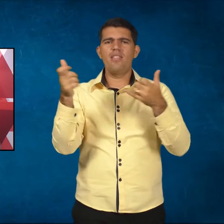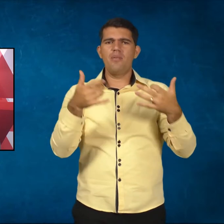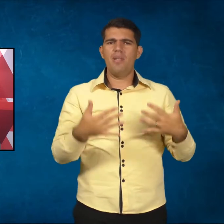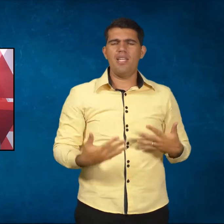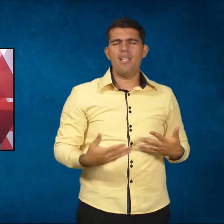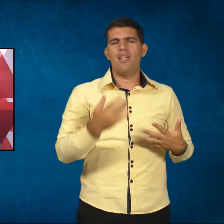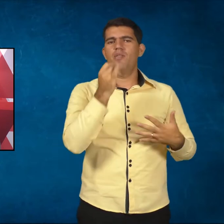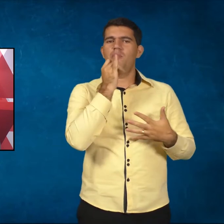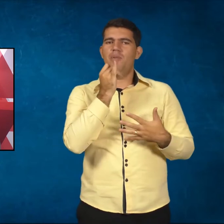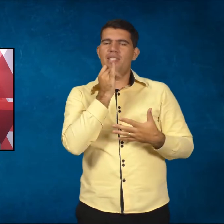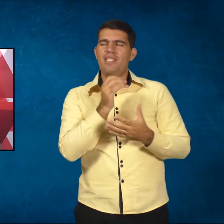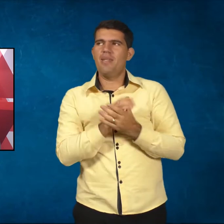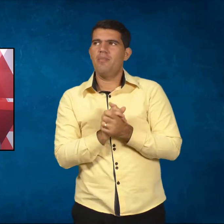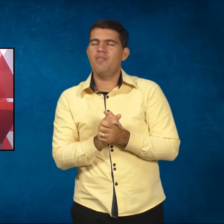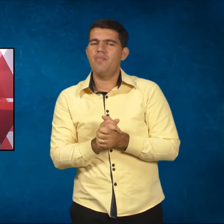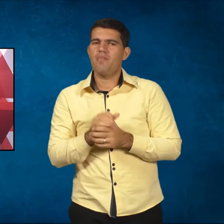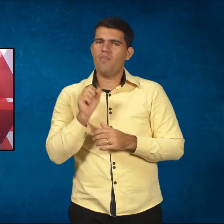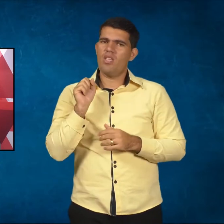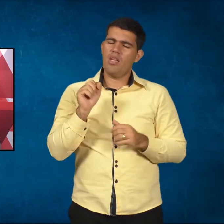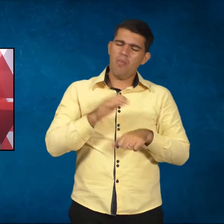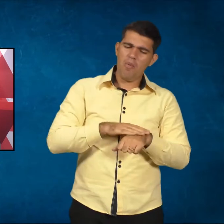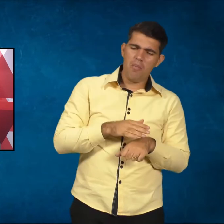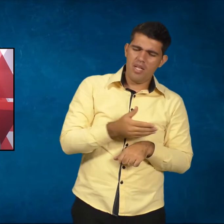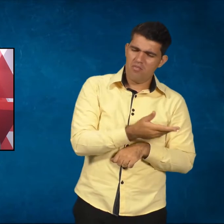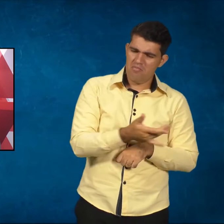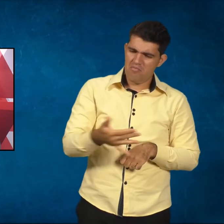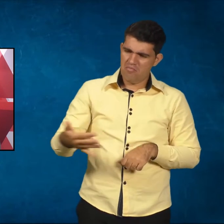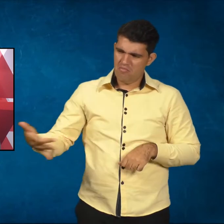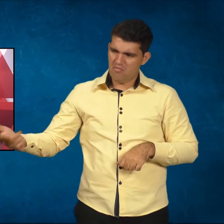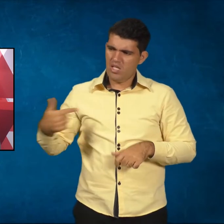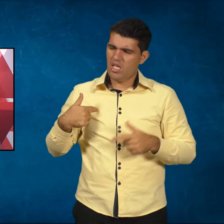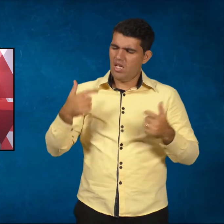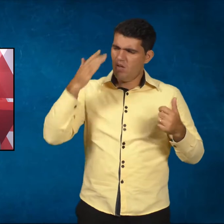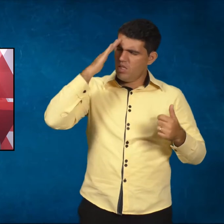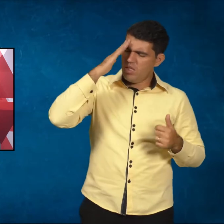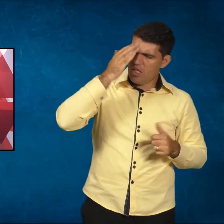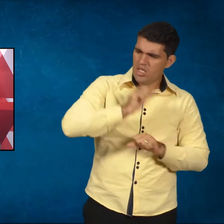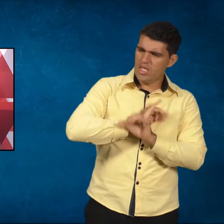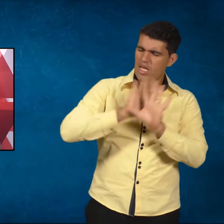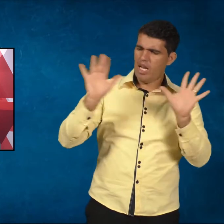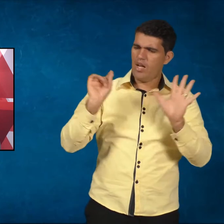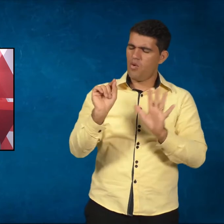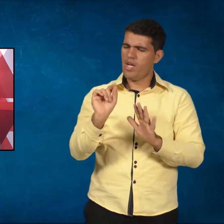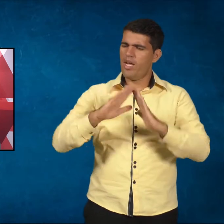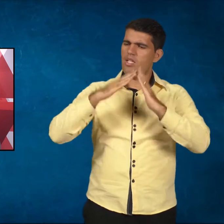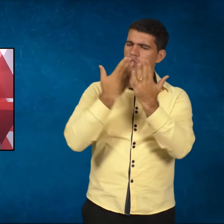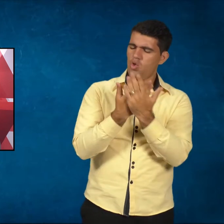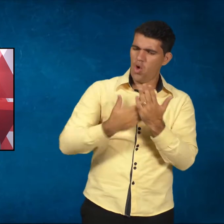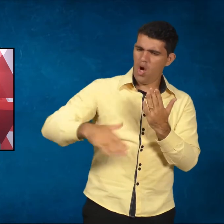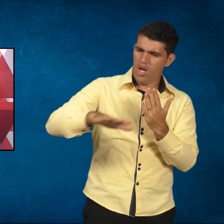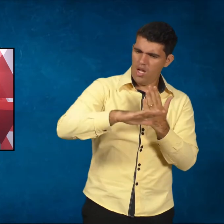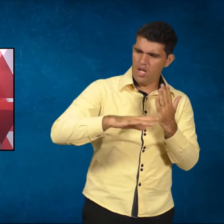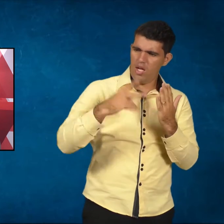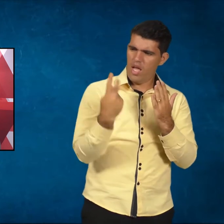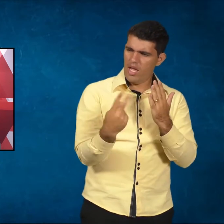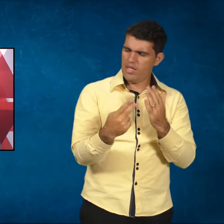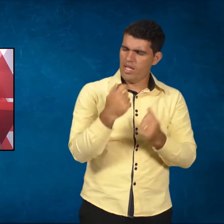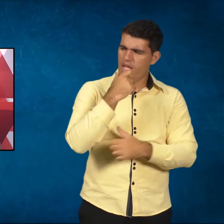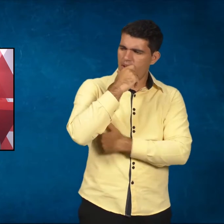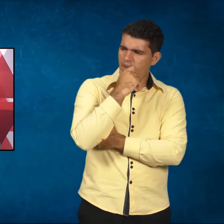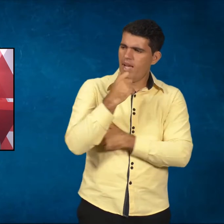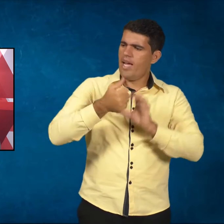colocam porque tem algum momento e se eu entendi aqui nunes que a gente tava começou a nossa conversa se a própria escola hoje